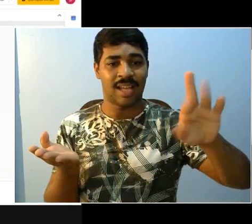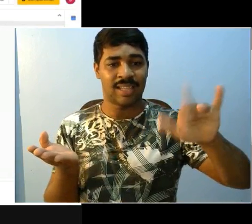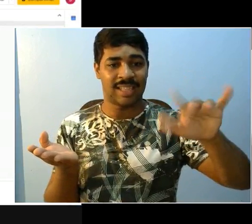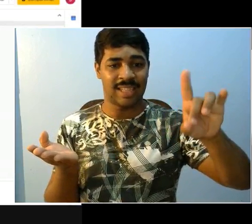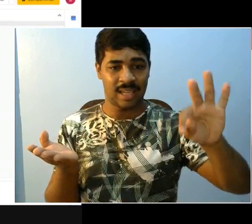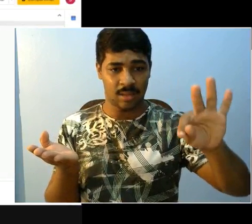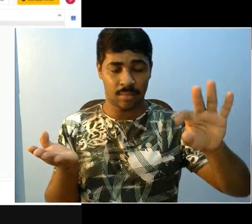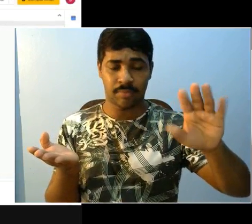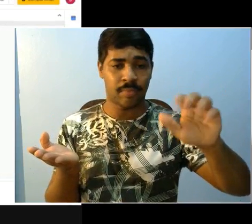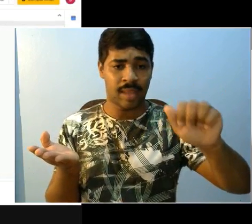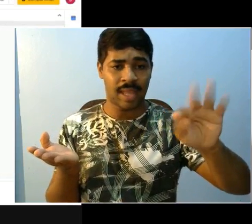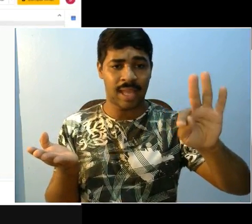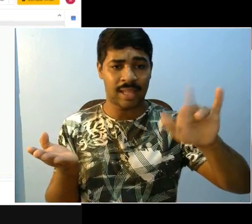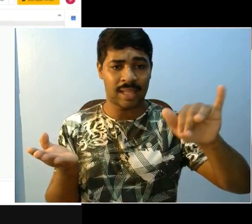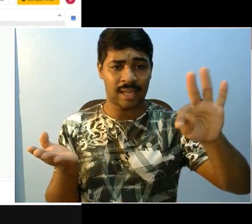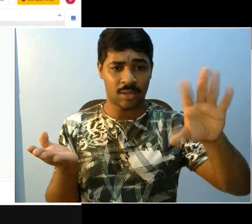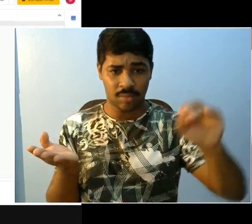Ô, Laurindo, pode...